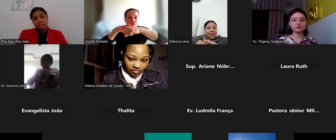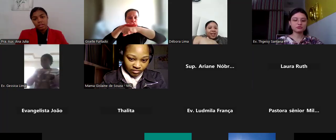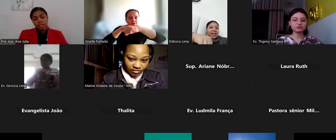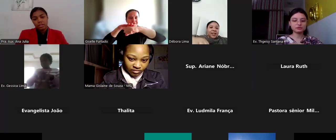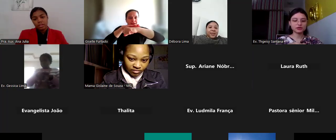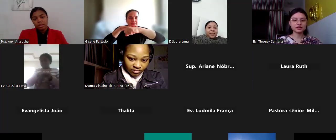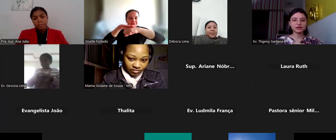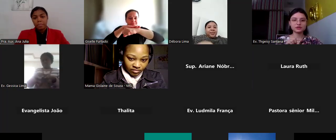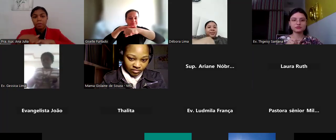Conversar.